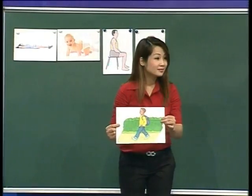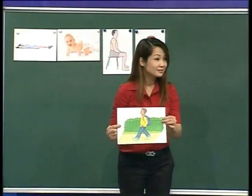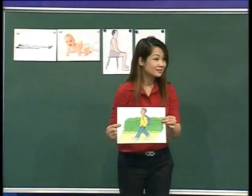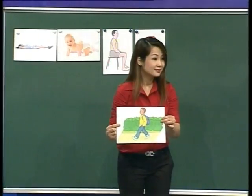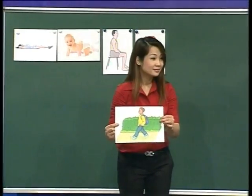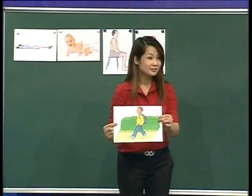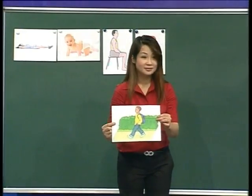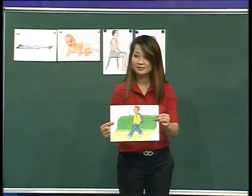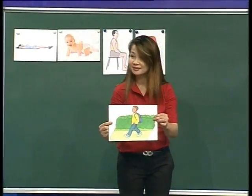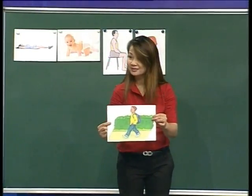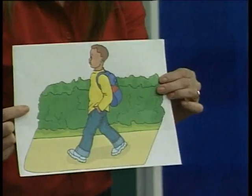Chúng ta hãy cùng quan sát bức tranh tiếp theo